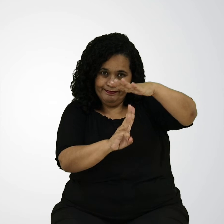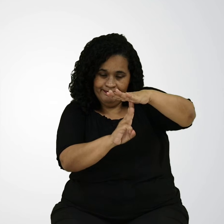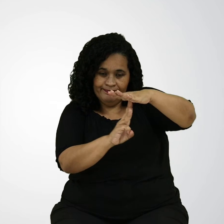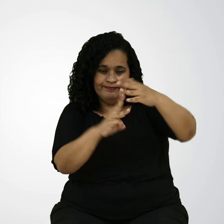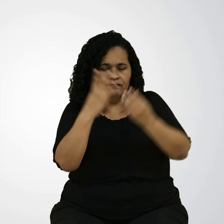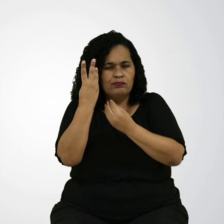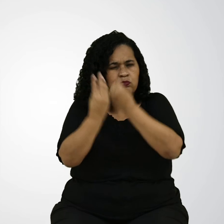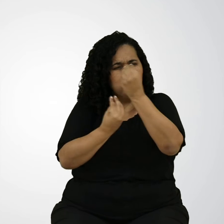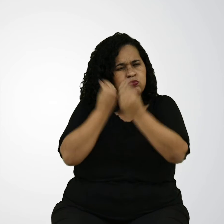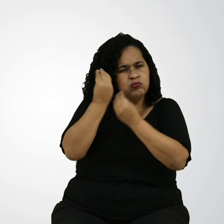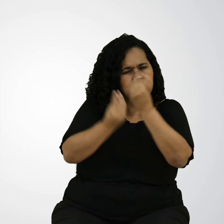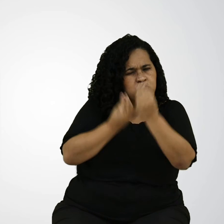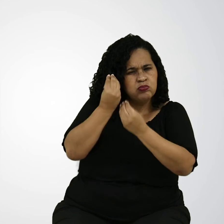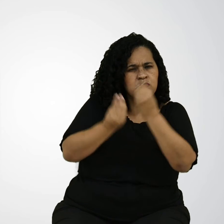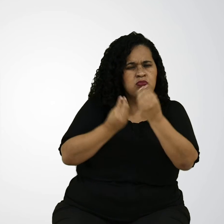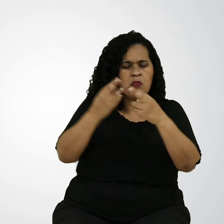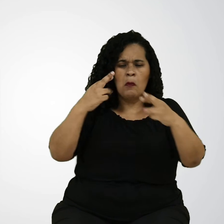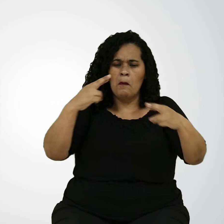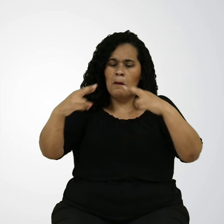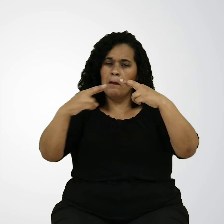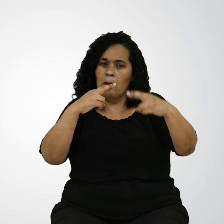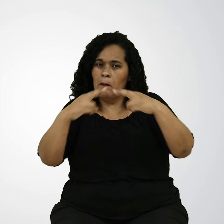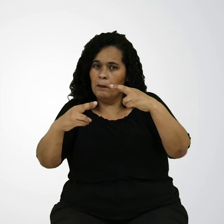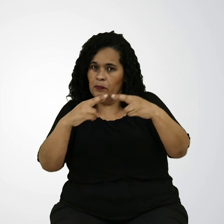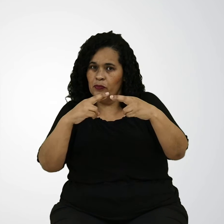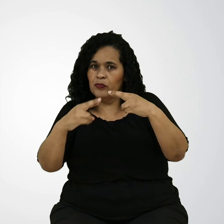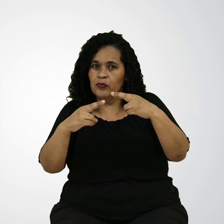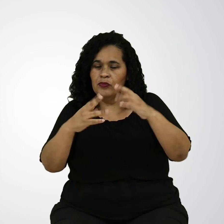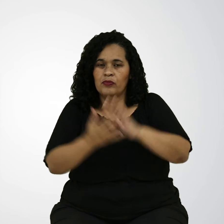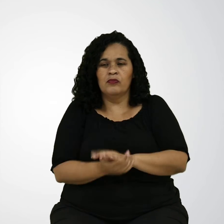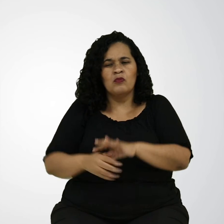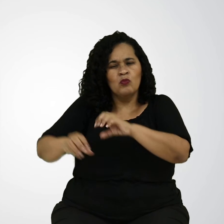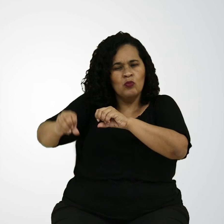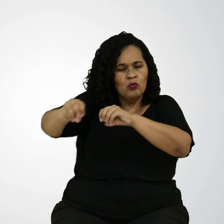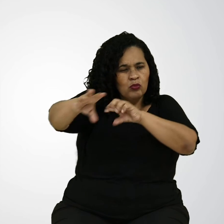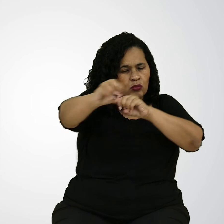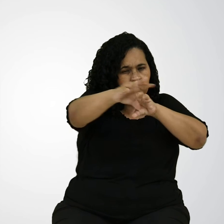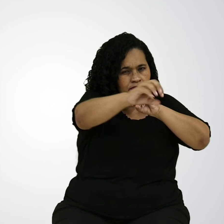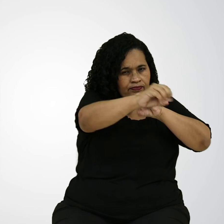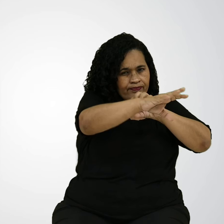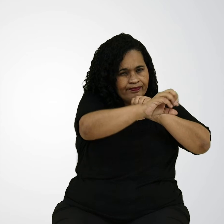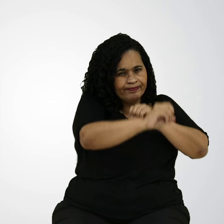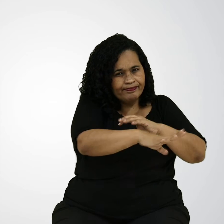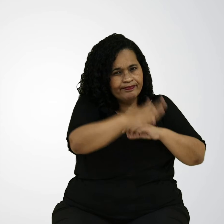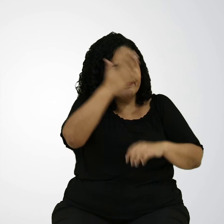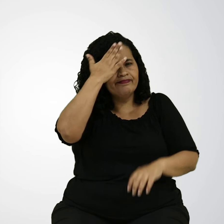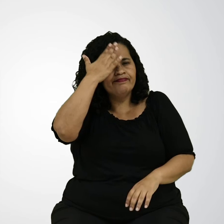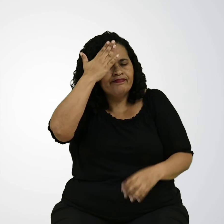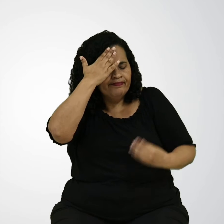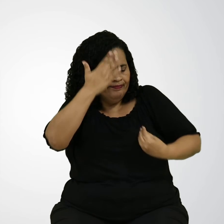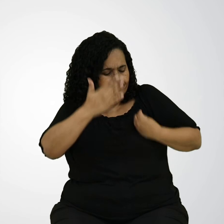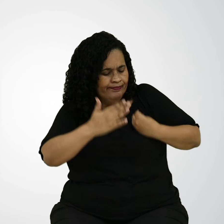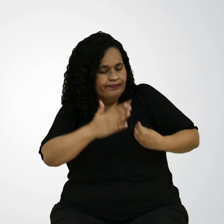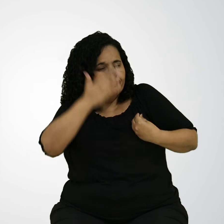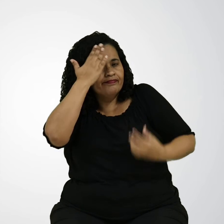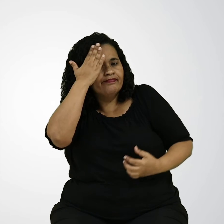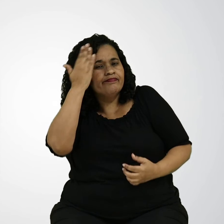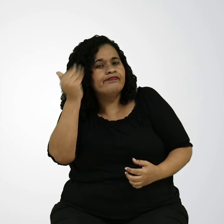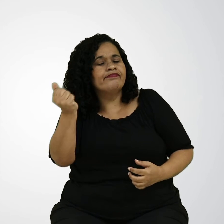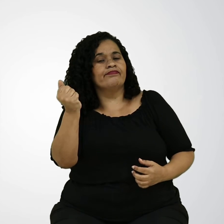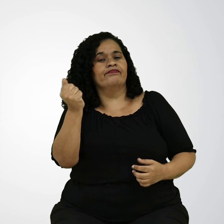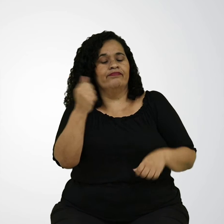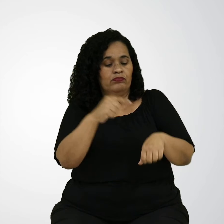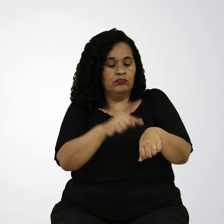podemos relacionar o ensino andar ou portar-se com sabedoria para os que estão de fora, remindo o